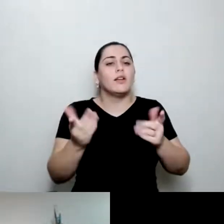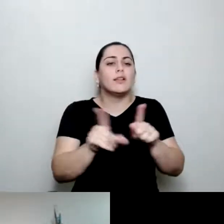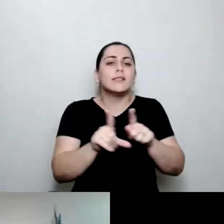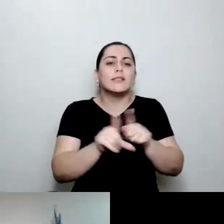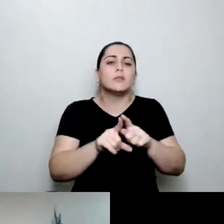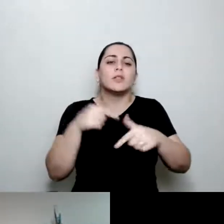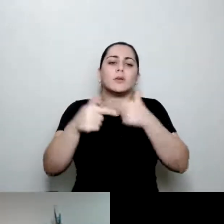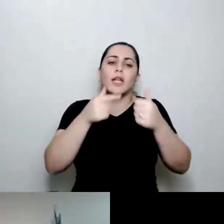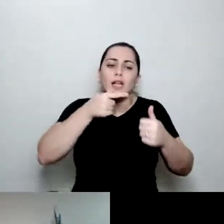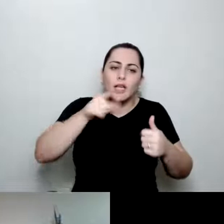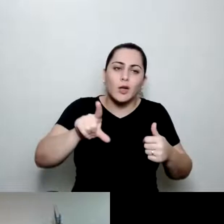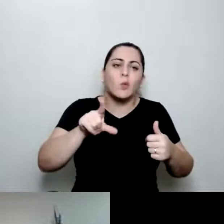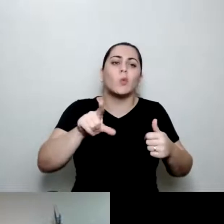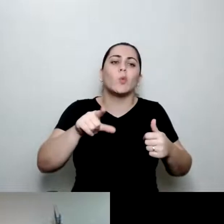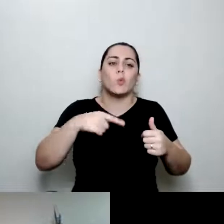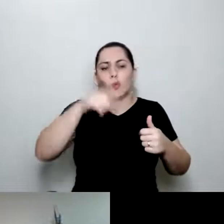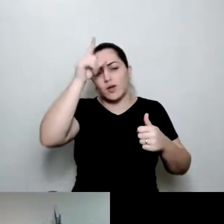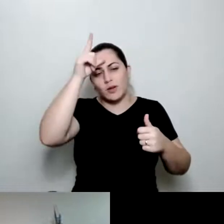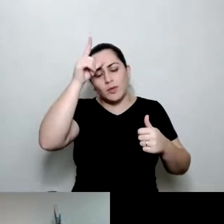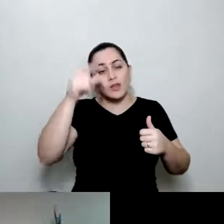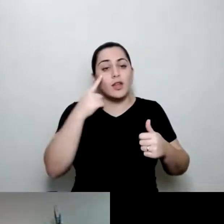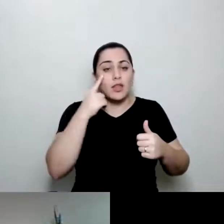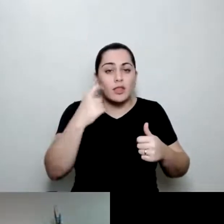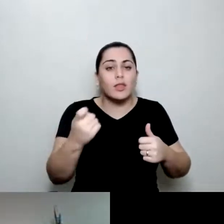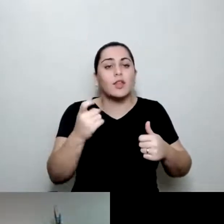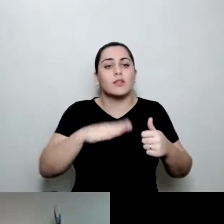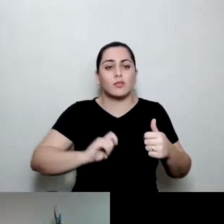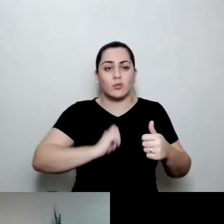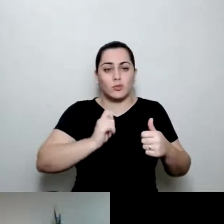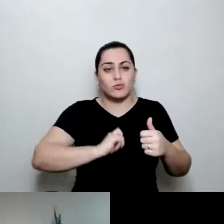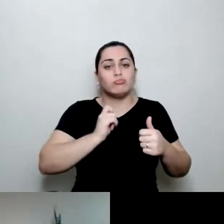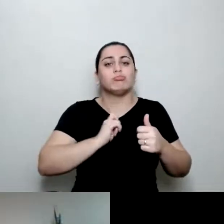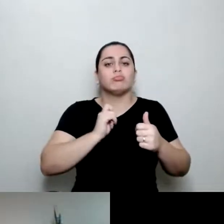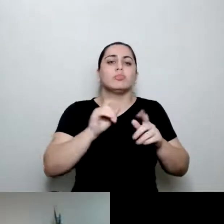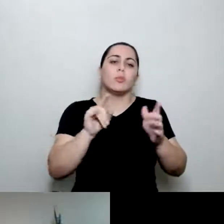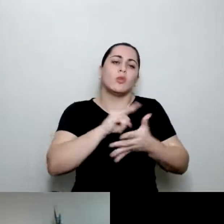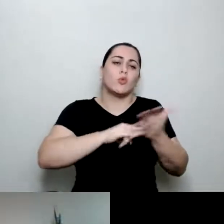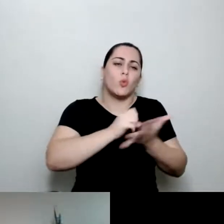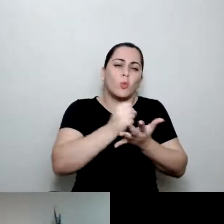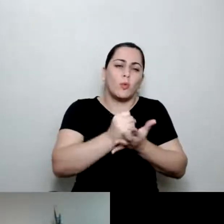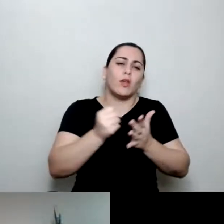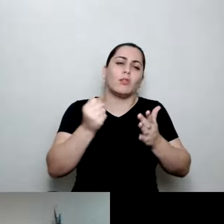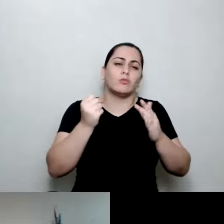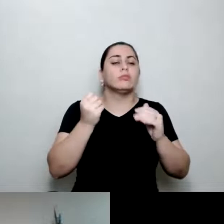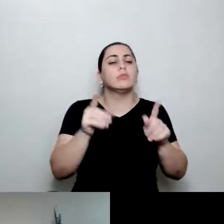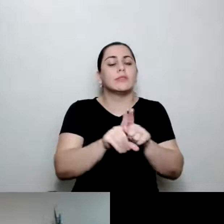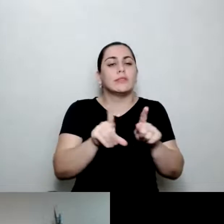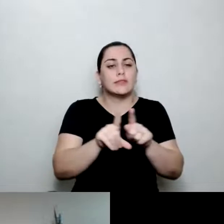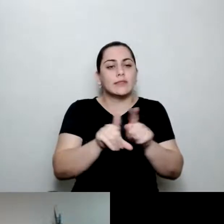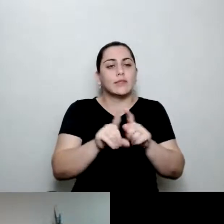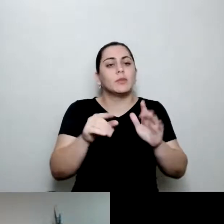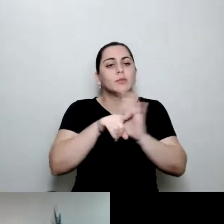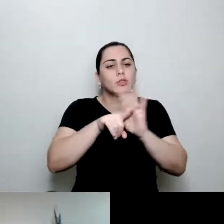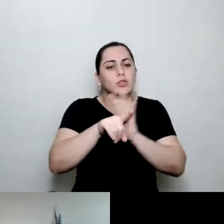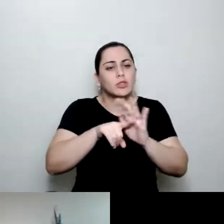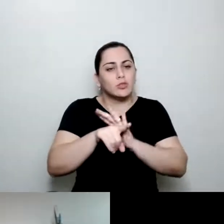linguista alemão interessado em linguística antropológica e documentacional. O Sebastian foi pesquisador visitante no Guild